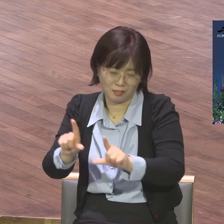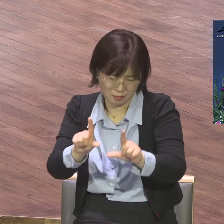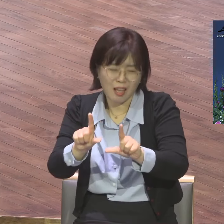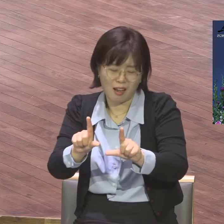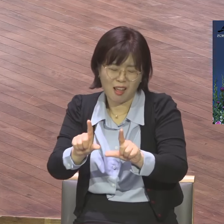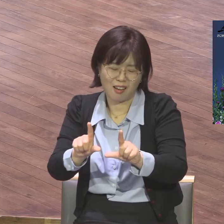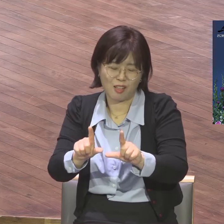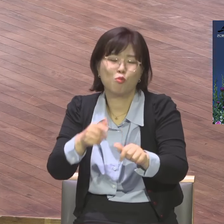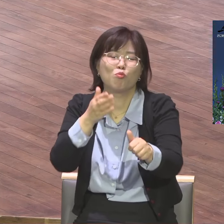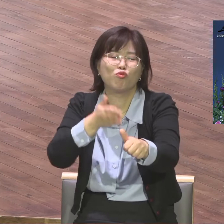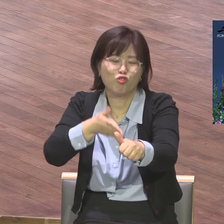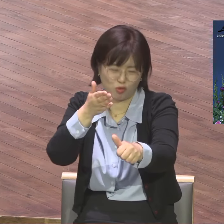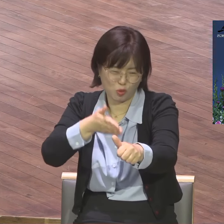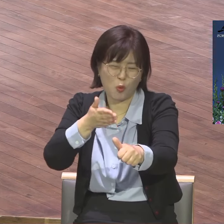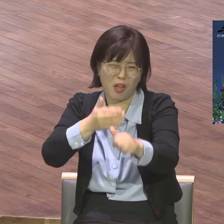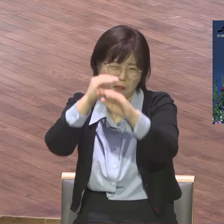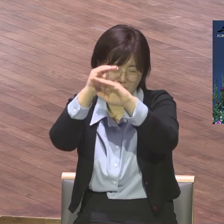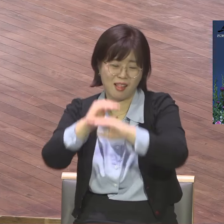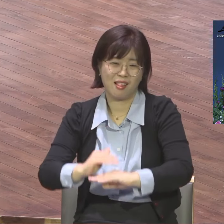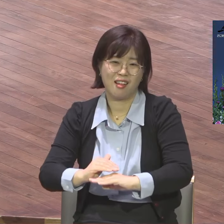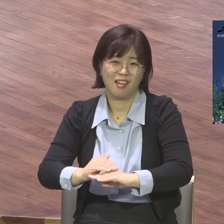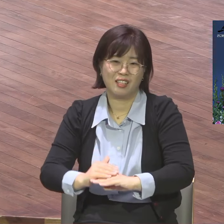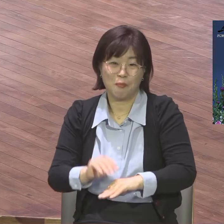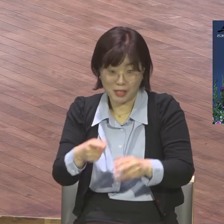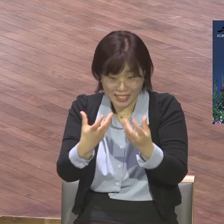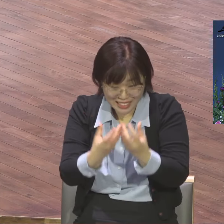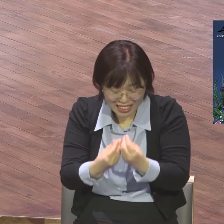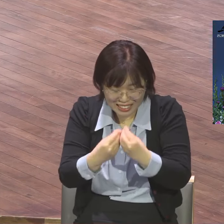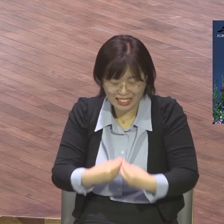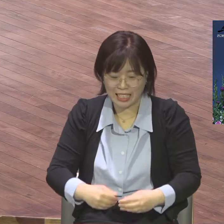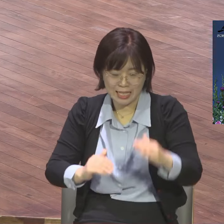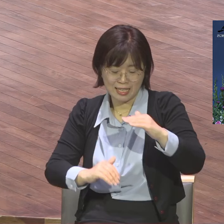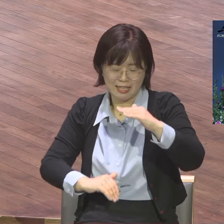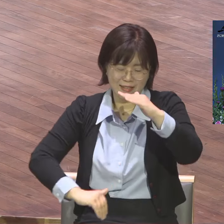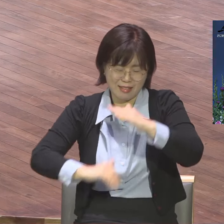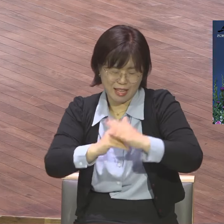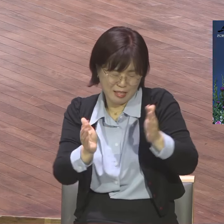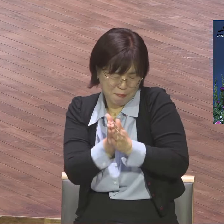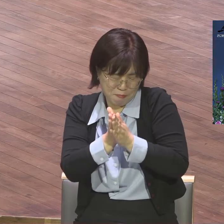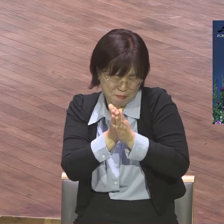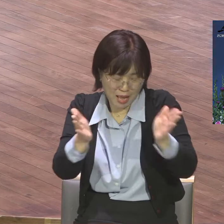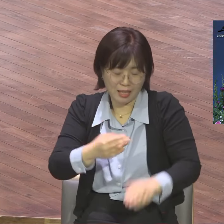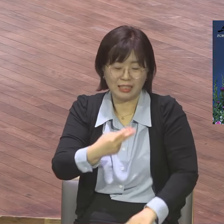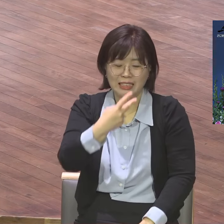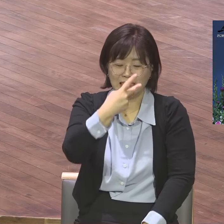우리 교회 시간표로 말하면 스타트만 2025에 올인 집중해라.